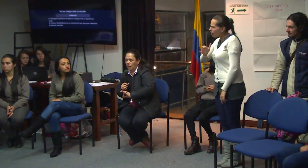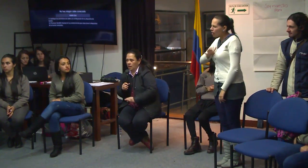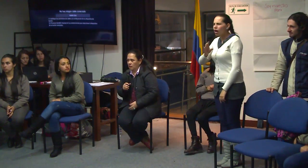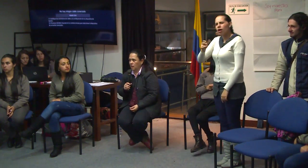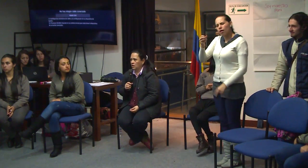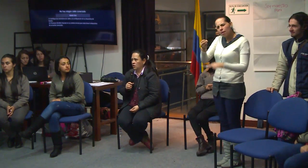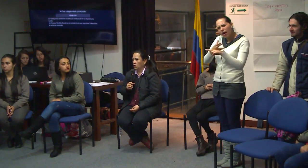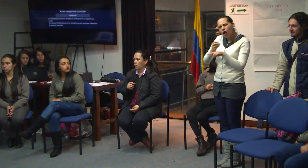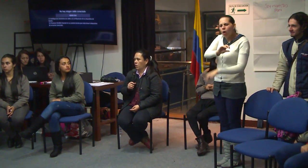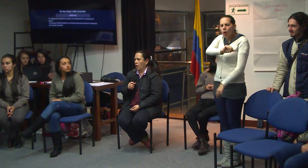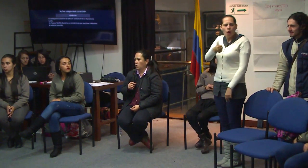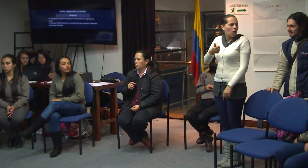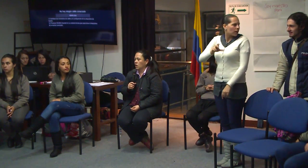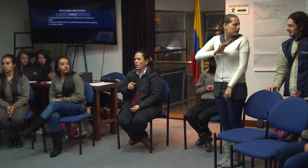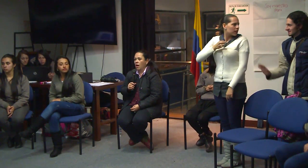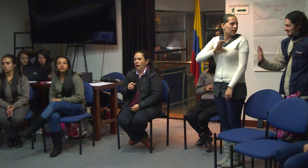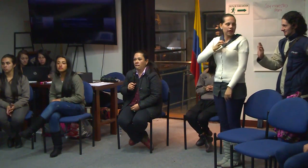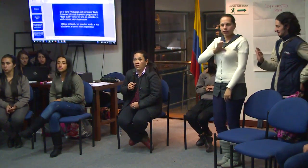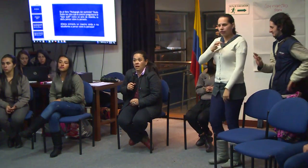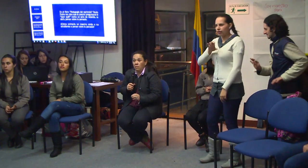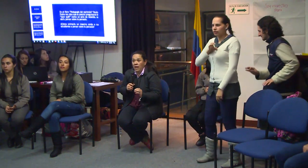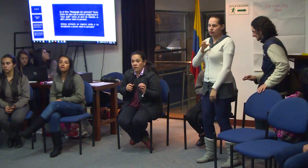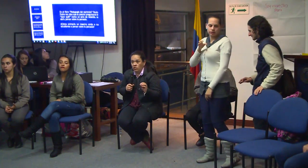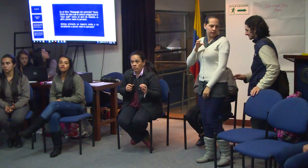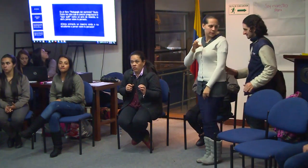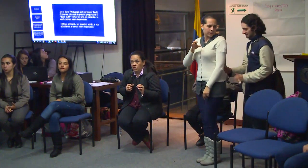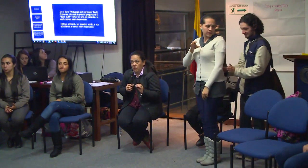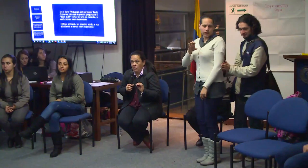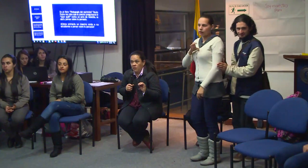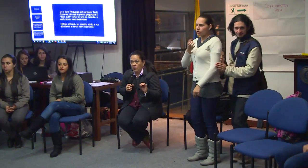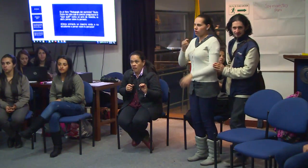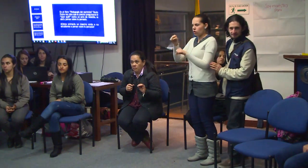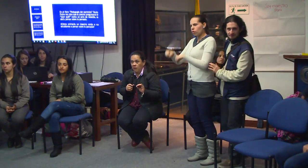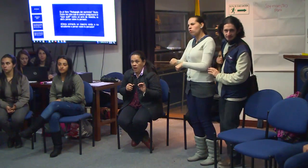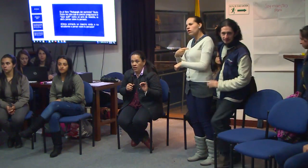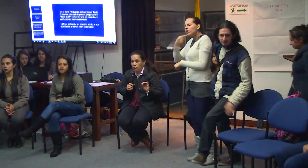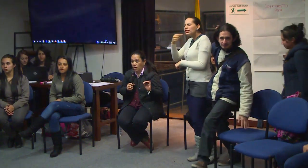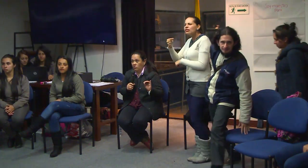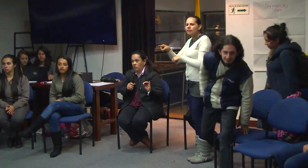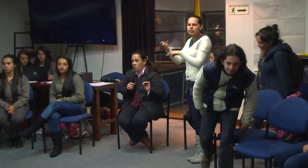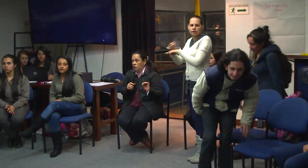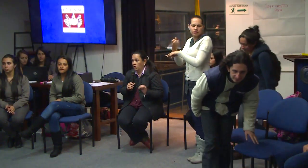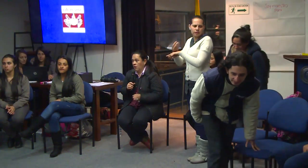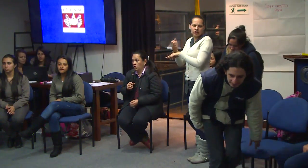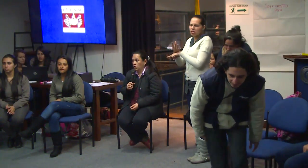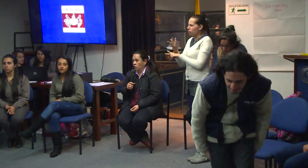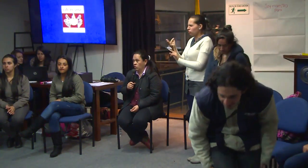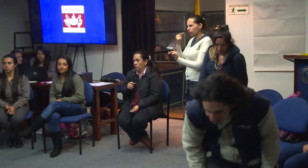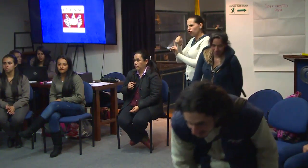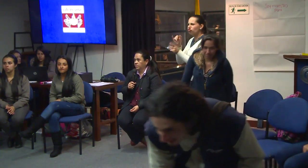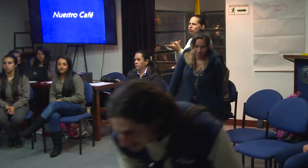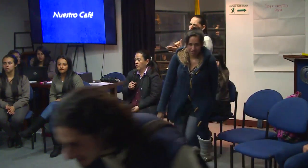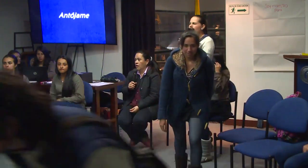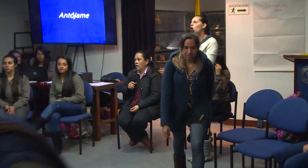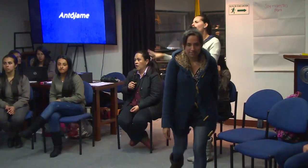otras características, sino que podamos hablar del maestro, porque finalmente para eso es que nos estamos formando